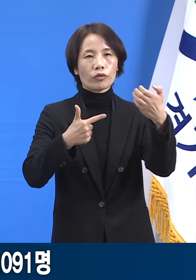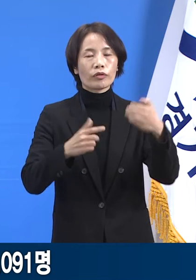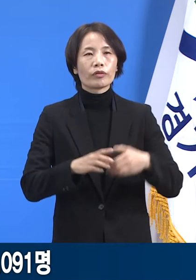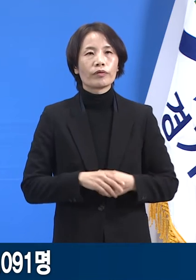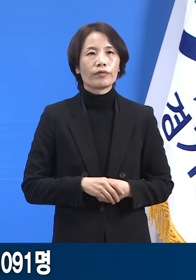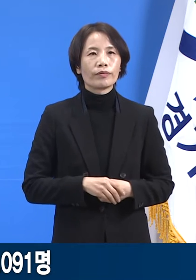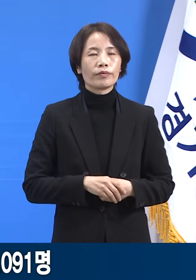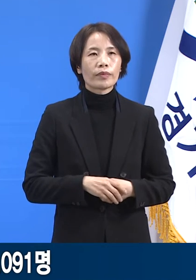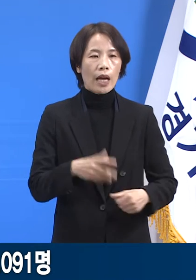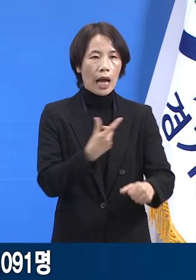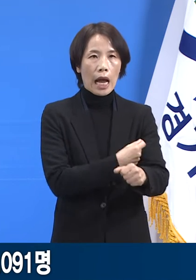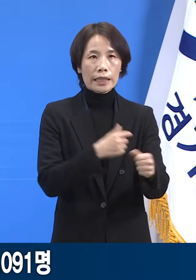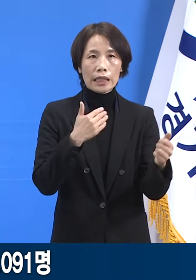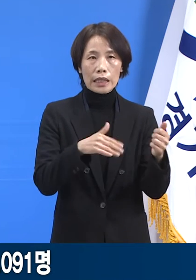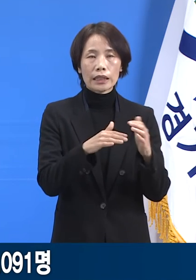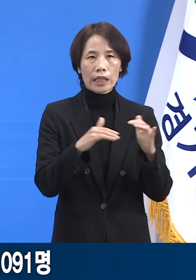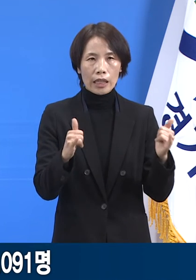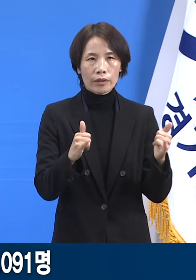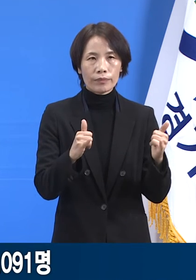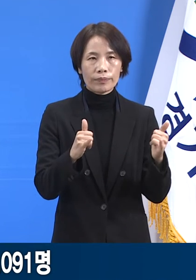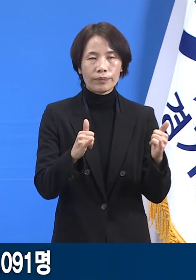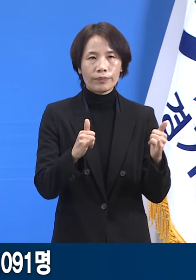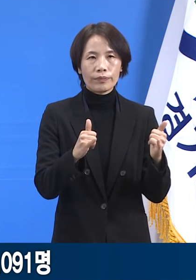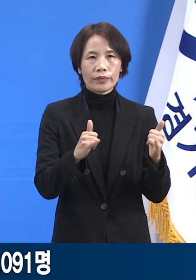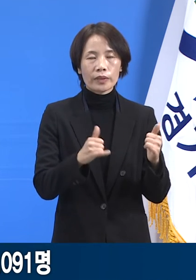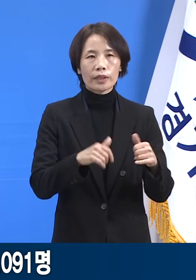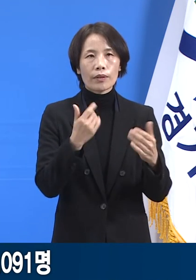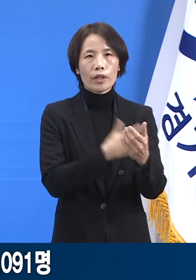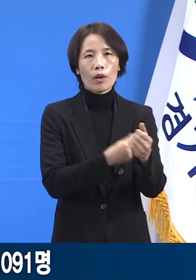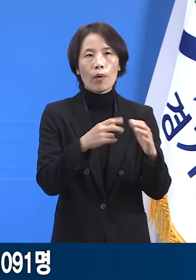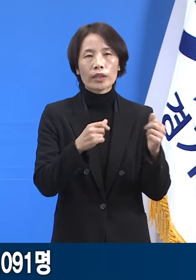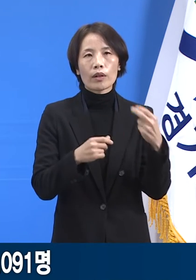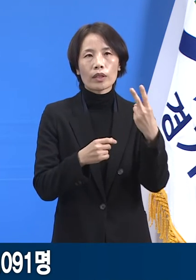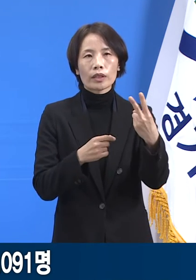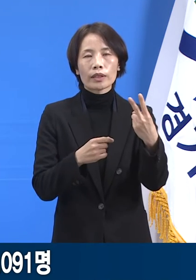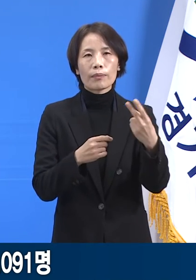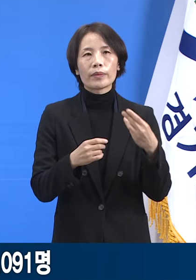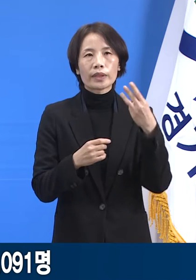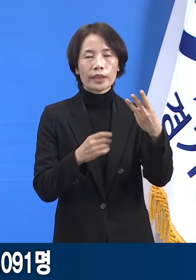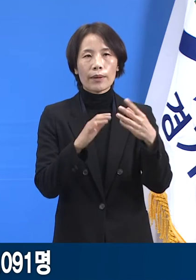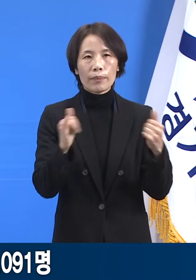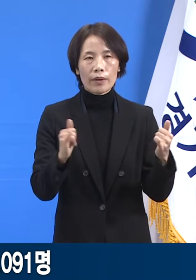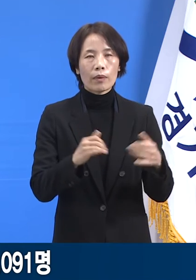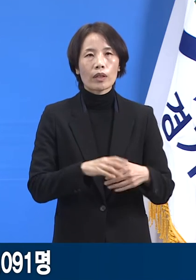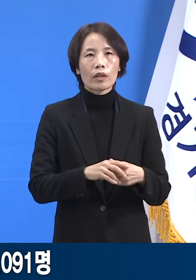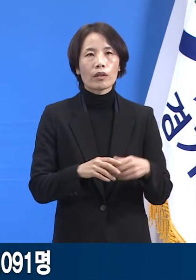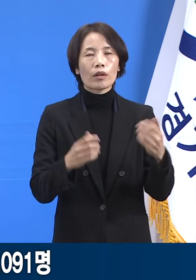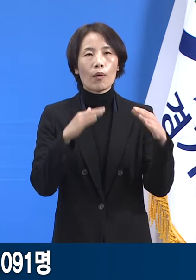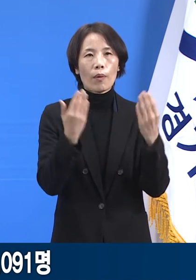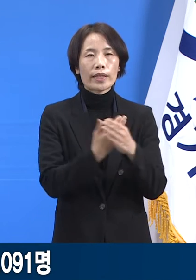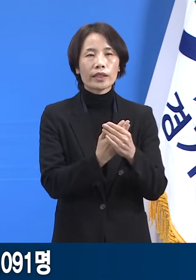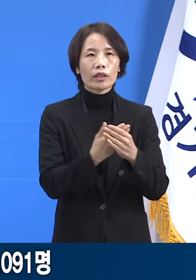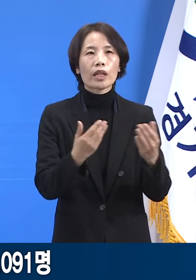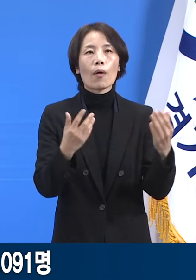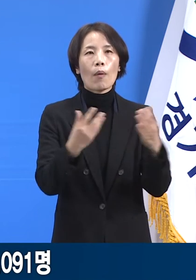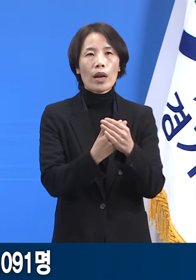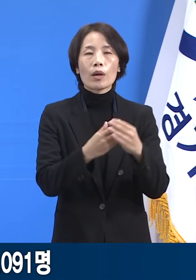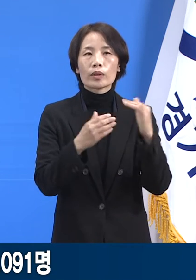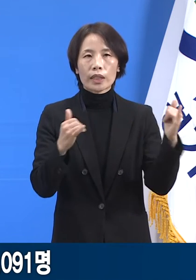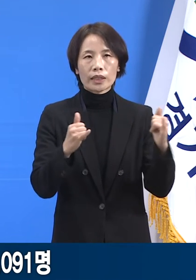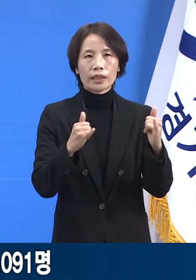중 백신 미접종자 20명, 1차 접종 완료자 3명, 백신 접종 완료자는 15명으로